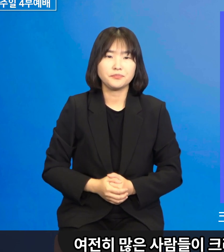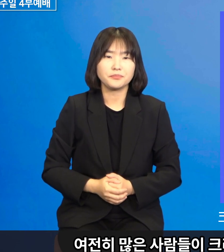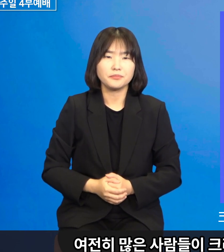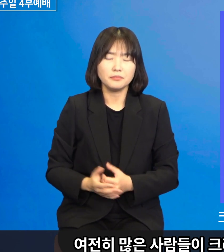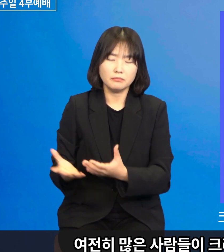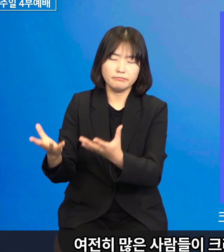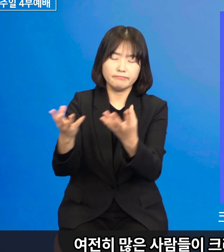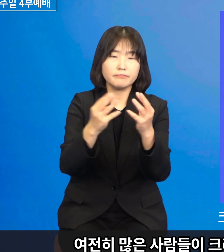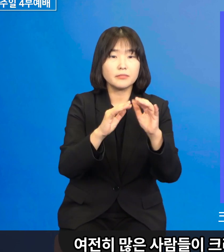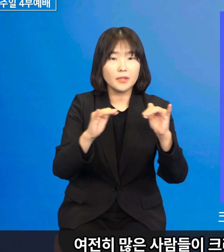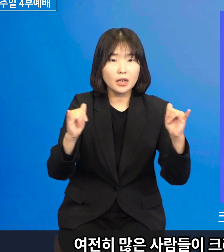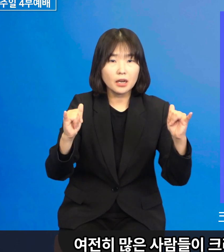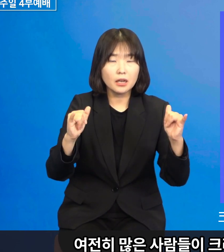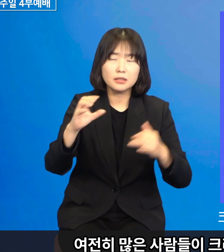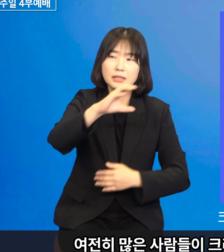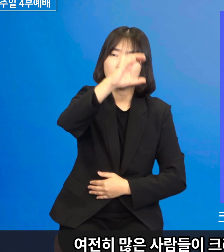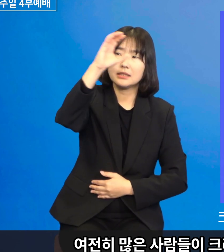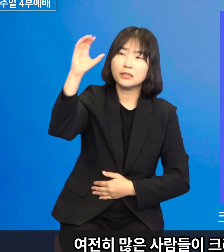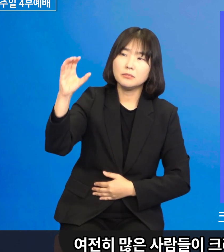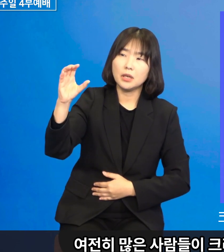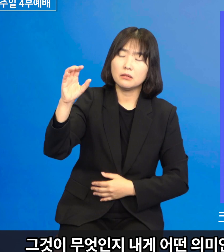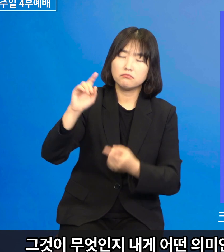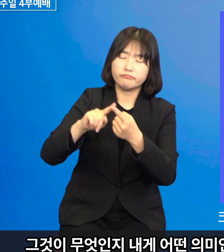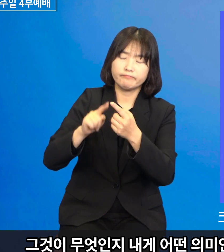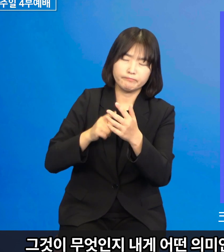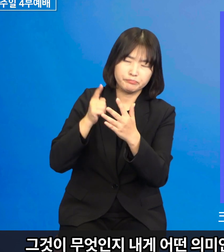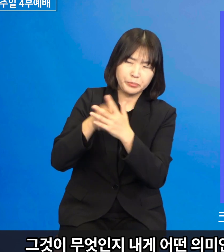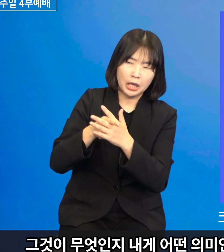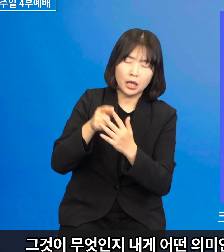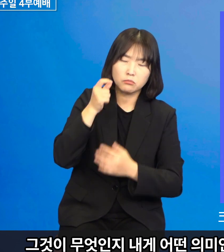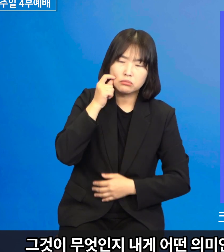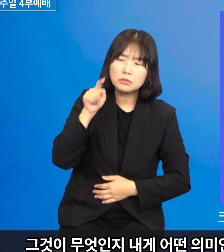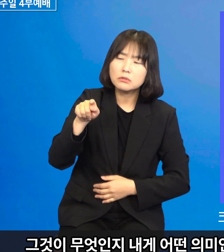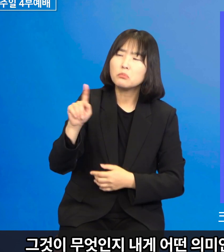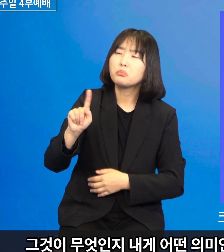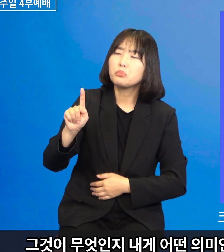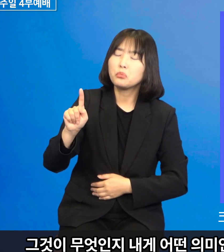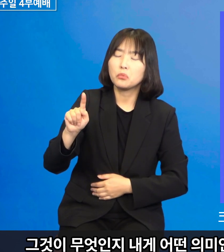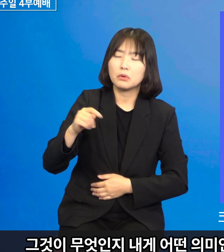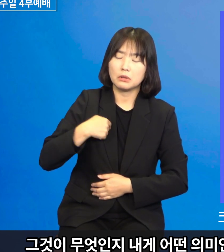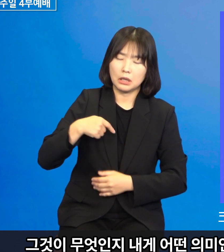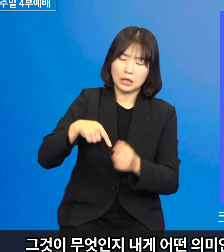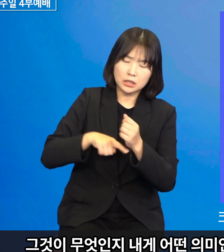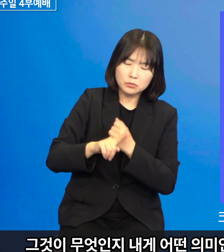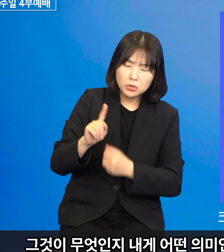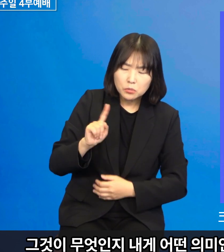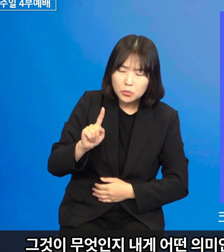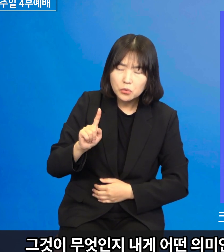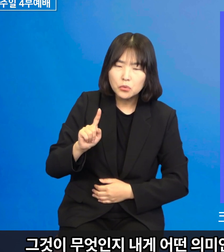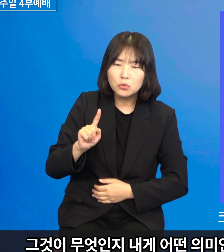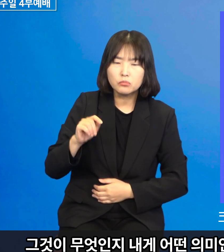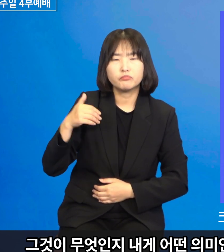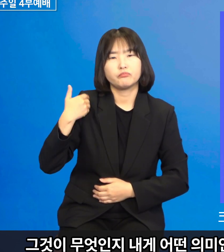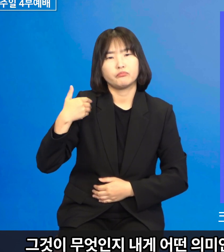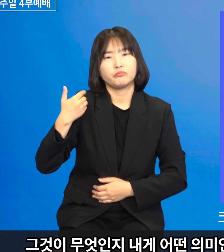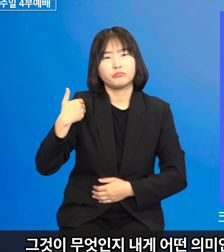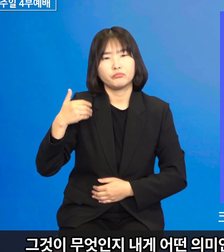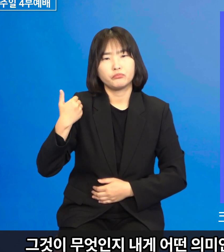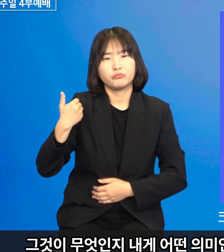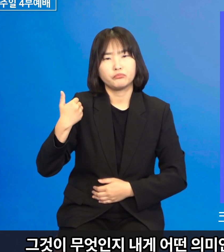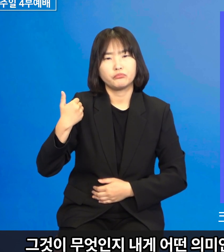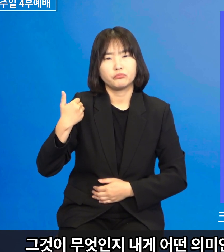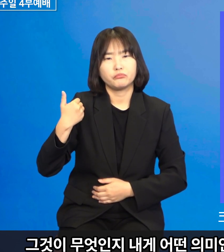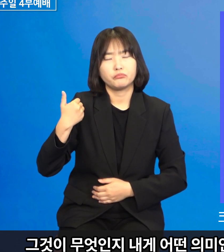많은 사람들이 크리스마스를 알아보지 못하고 그것이 무엇인지, 내게 어떤 의미인지 모른 채